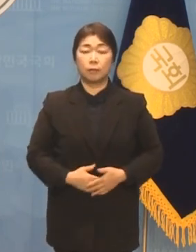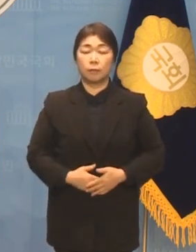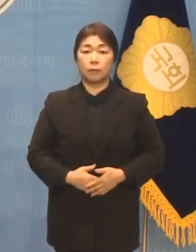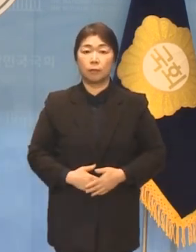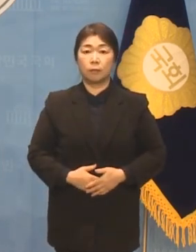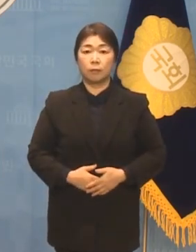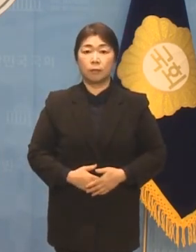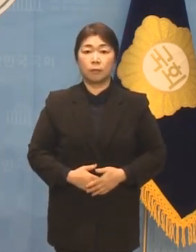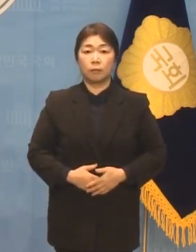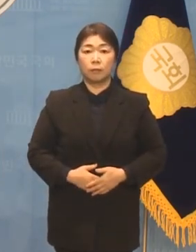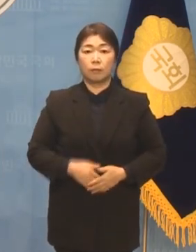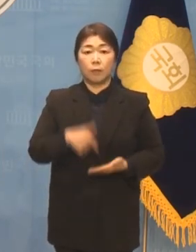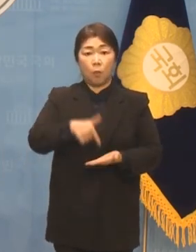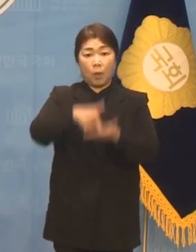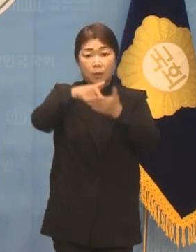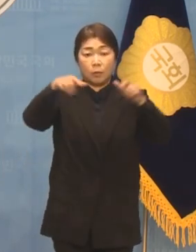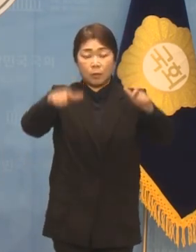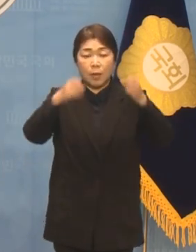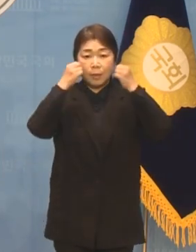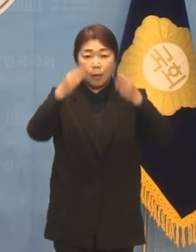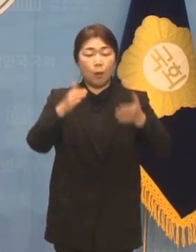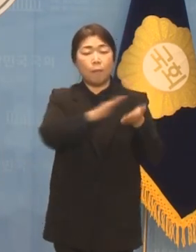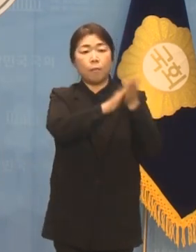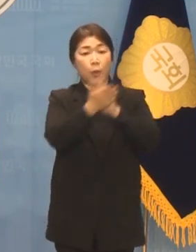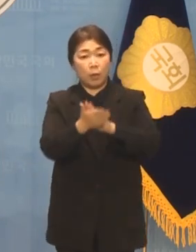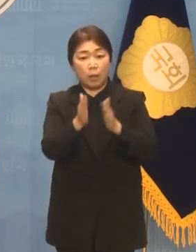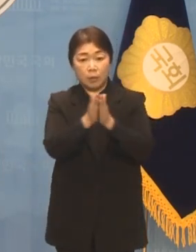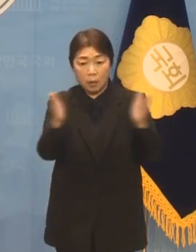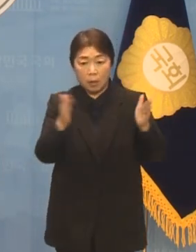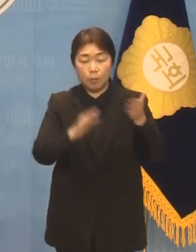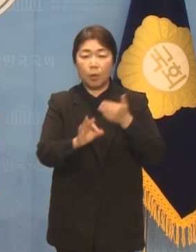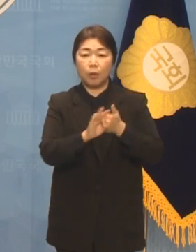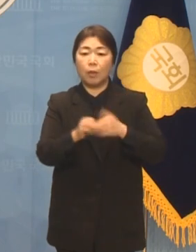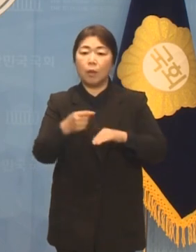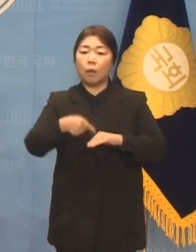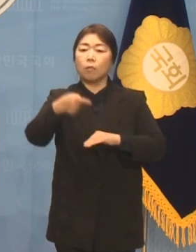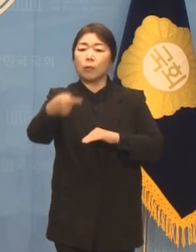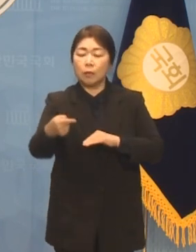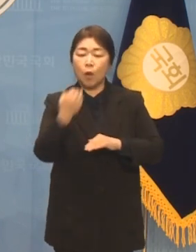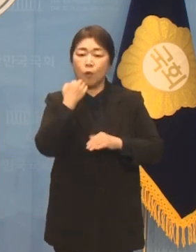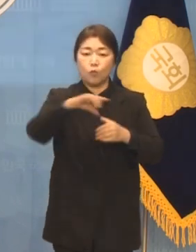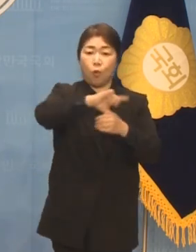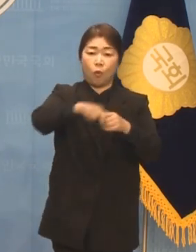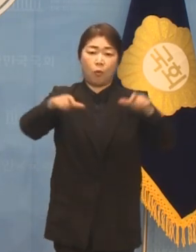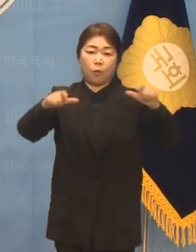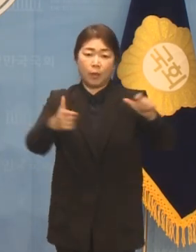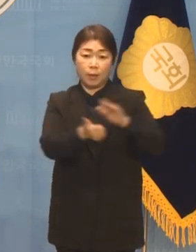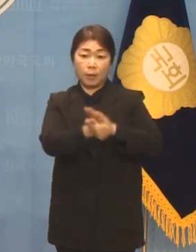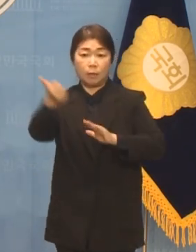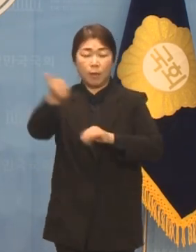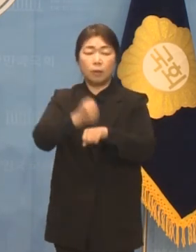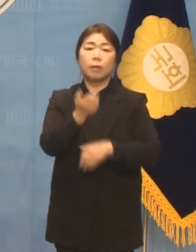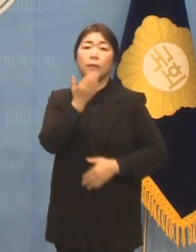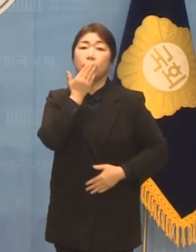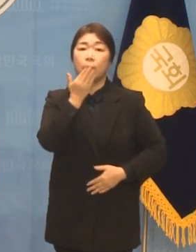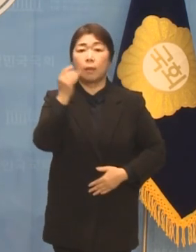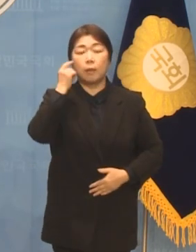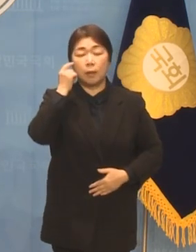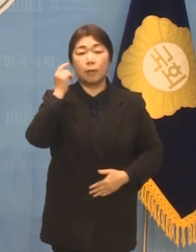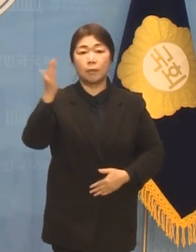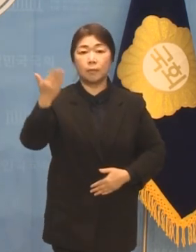광진에서 새로운 변화의 바람을 일으키면 이는 곧 한강벨트를 넘어 수도권의 희망의 바람이 될